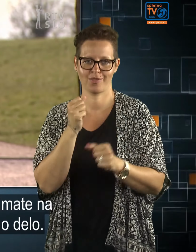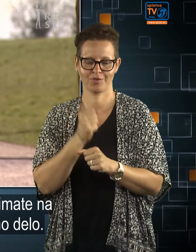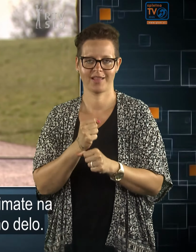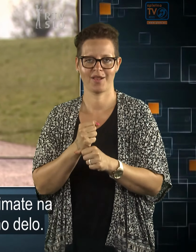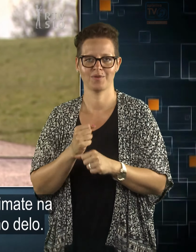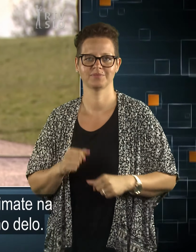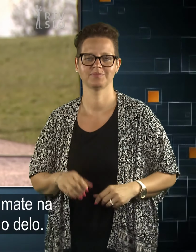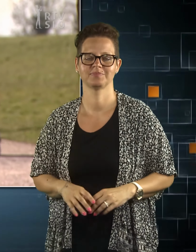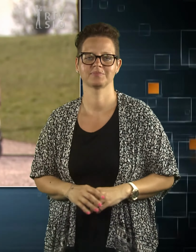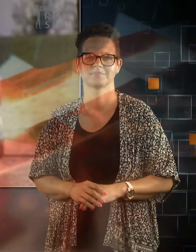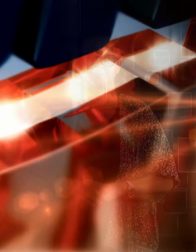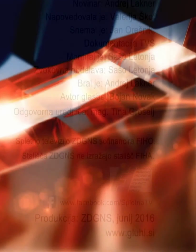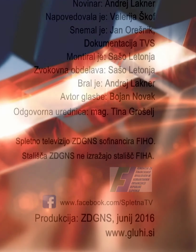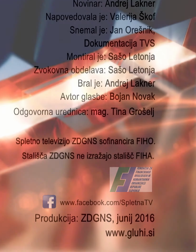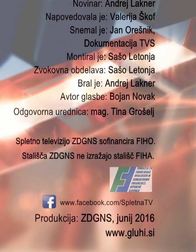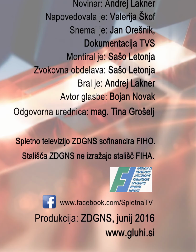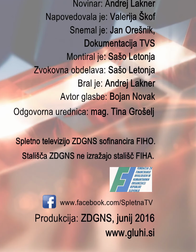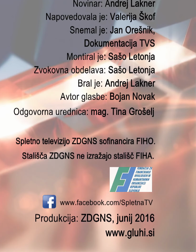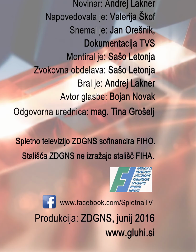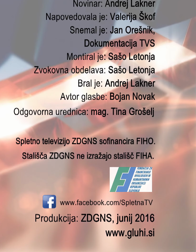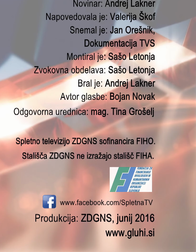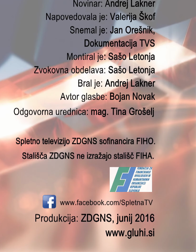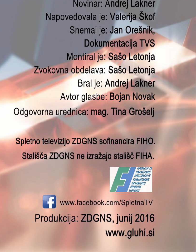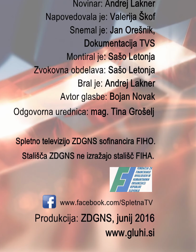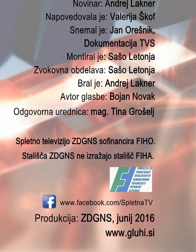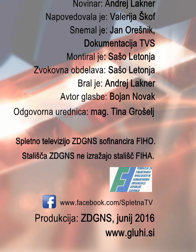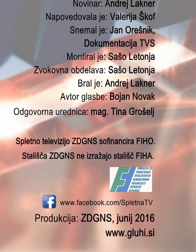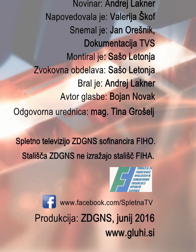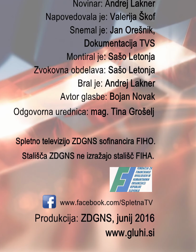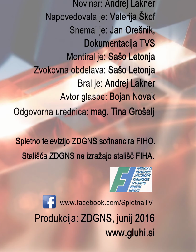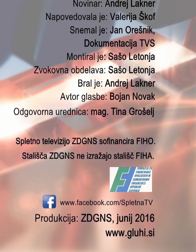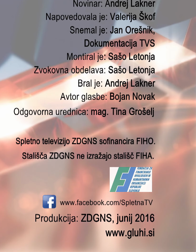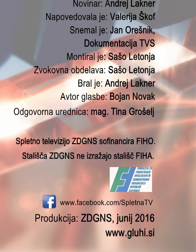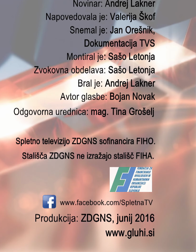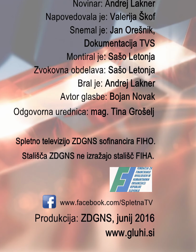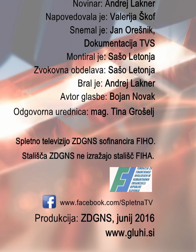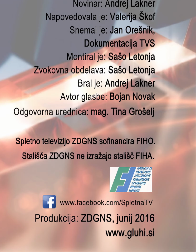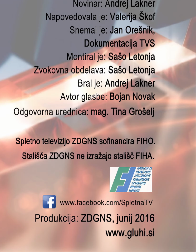Thank you.